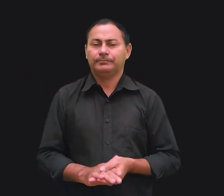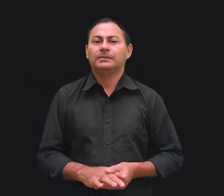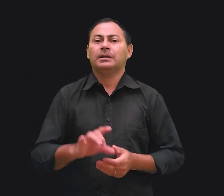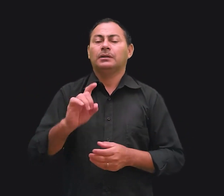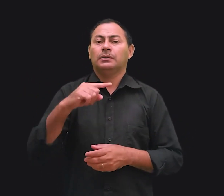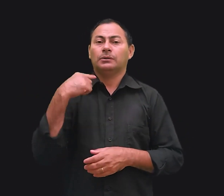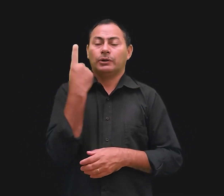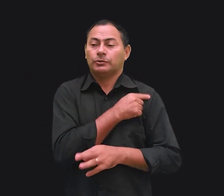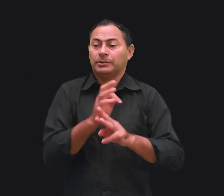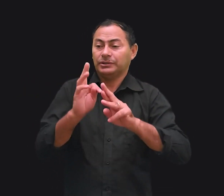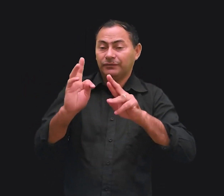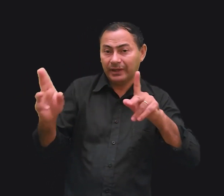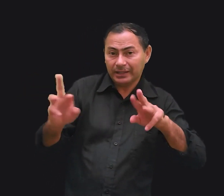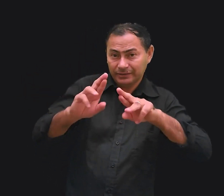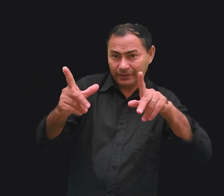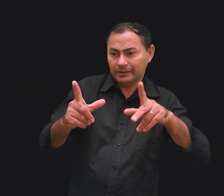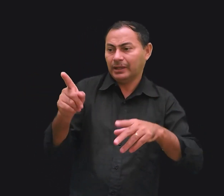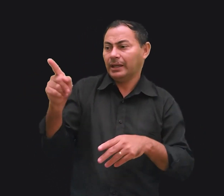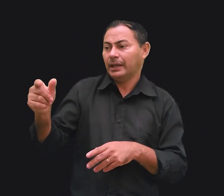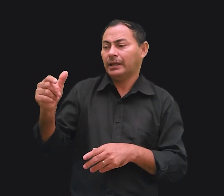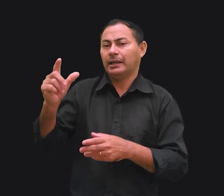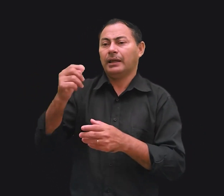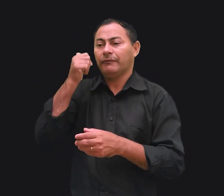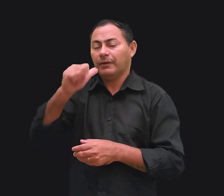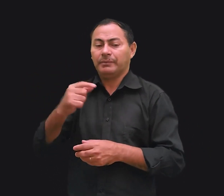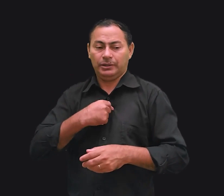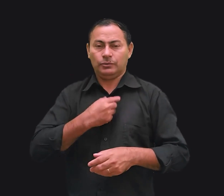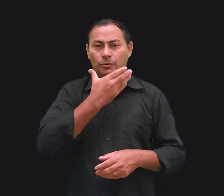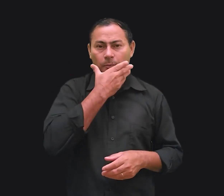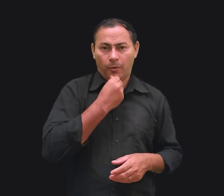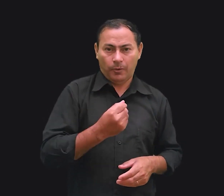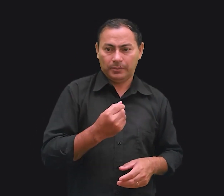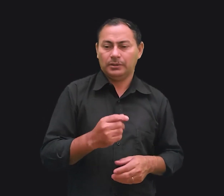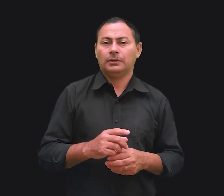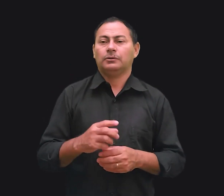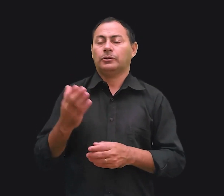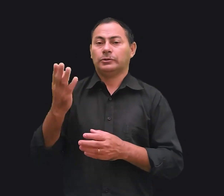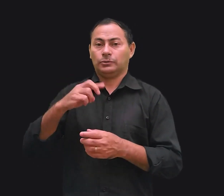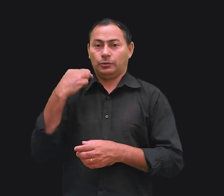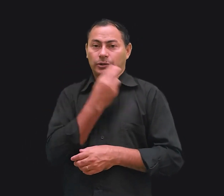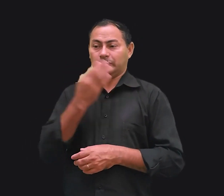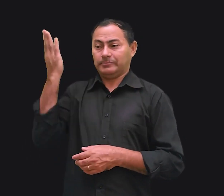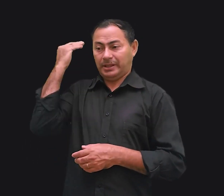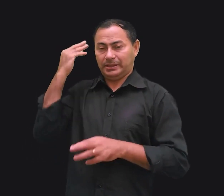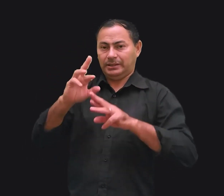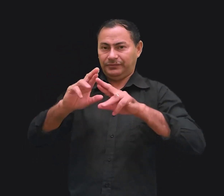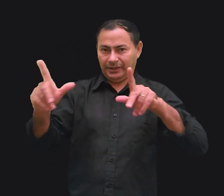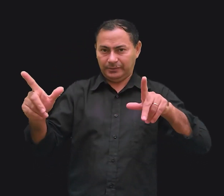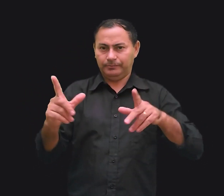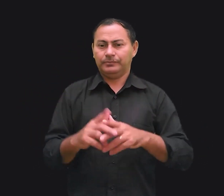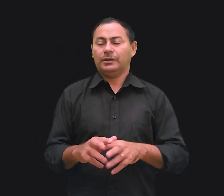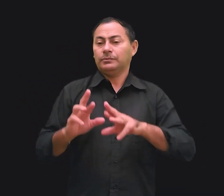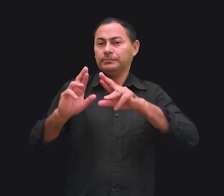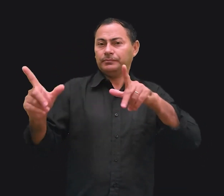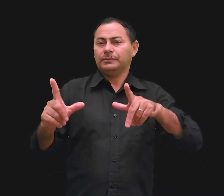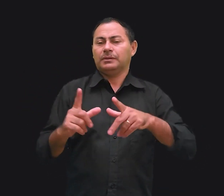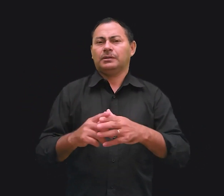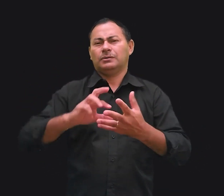diferenças. Somos tão diferentes. Ela é fêmea e eu sou macho e nossos passados são diferentes. Somos diferentes